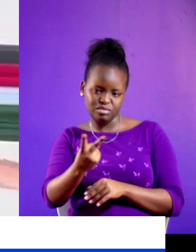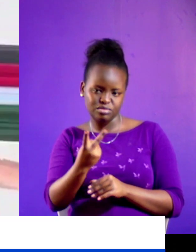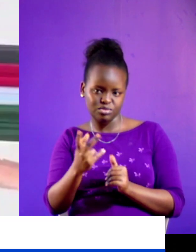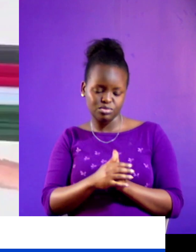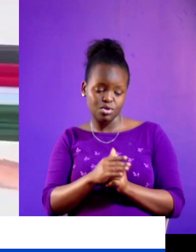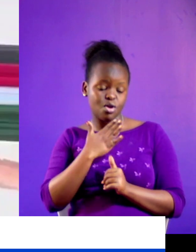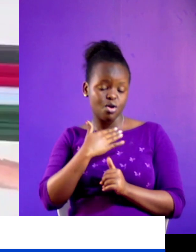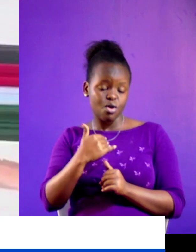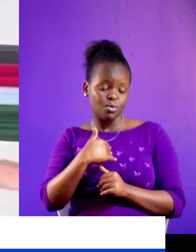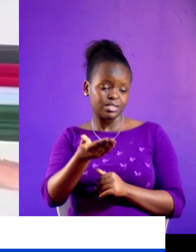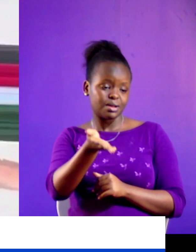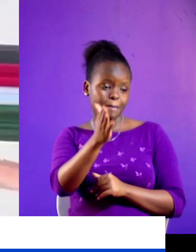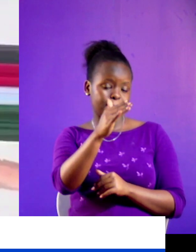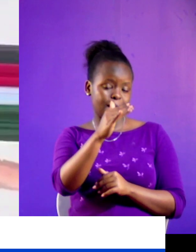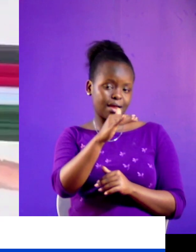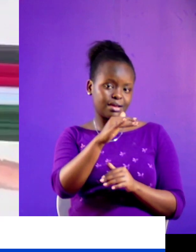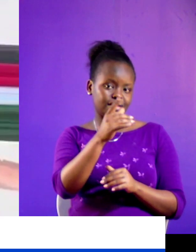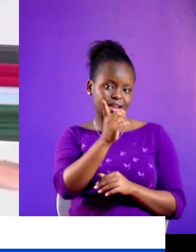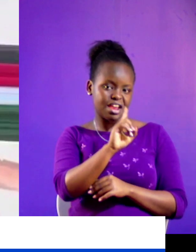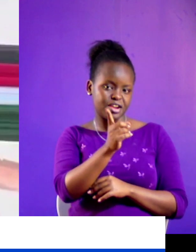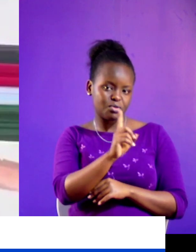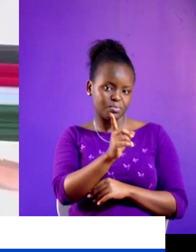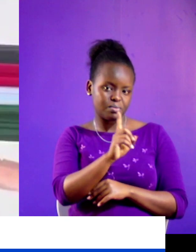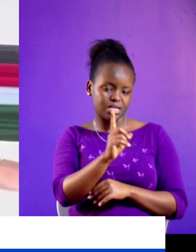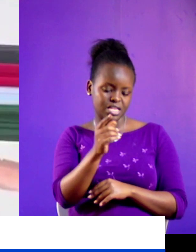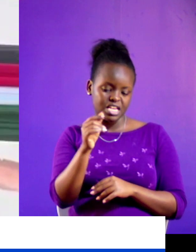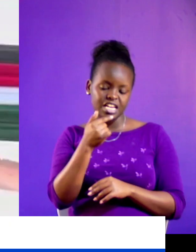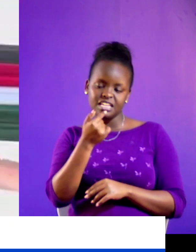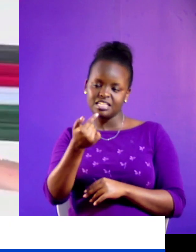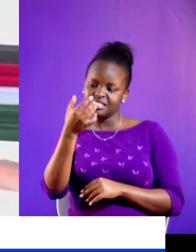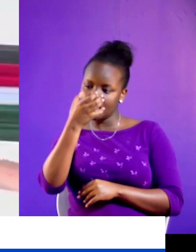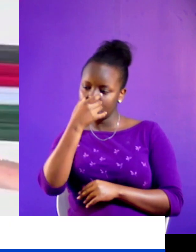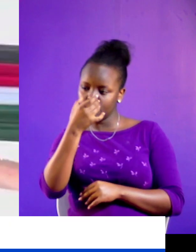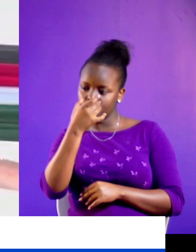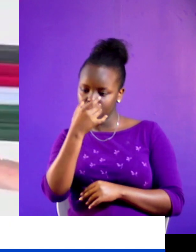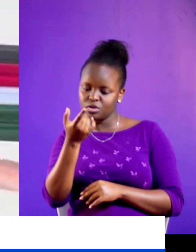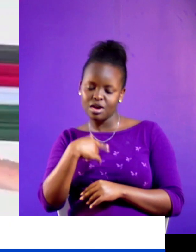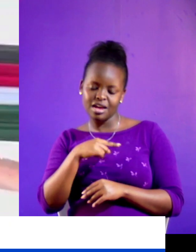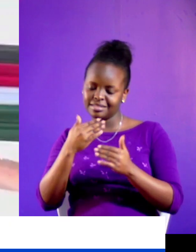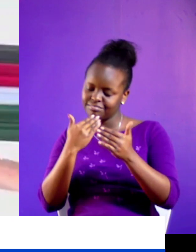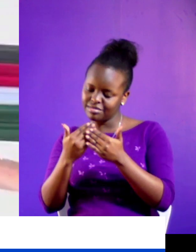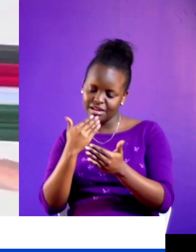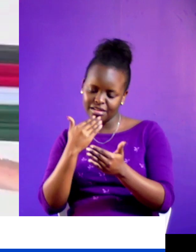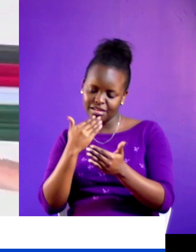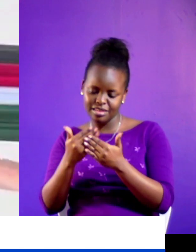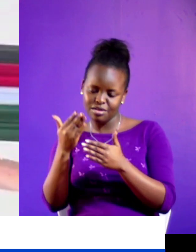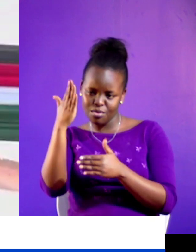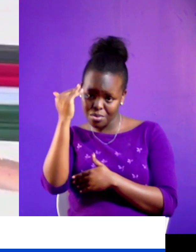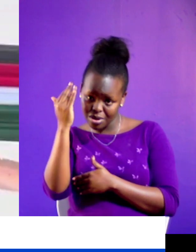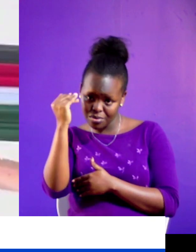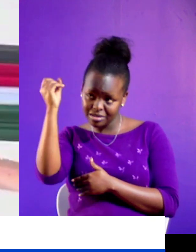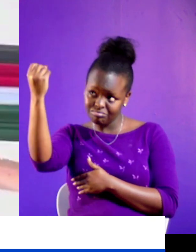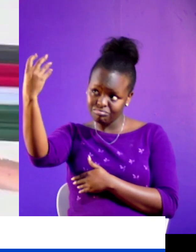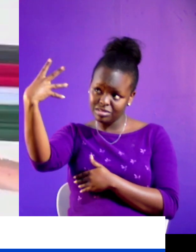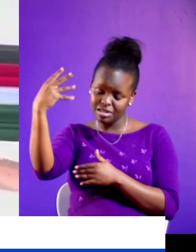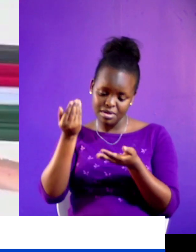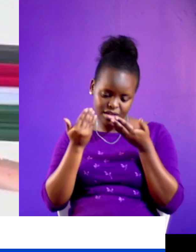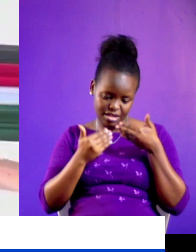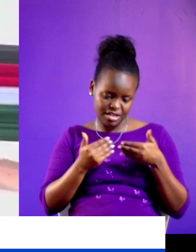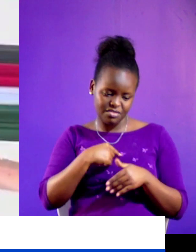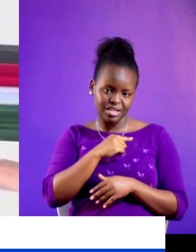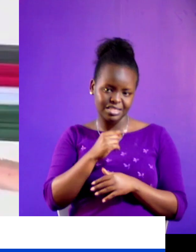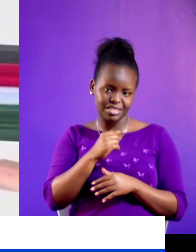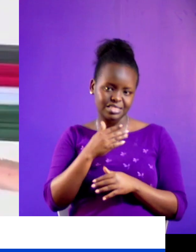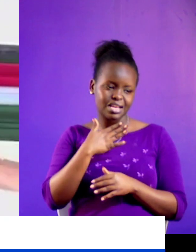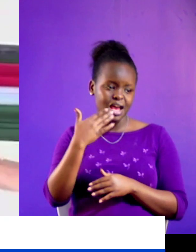Nairobi uambie Mheshimiwa Rais tunamshukuru sana kwa sababu ya hiyo stima ambaye ametupatia, na